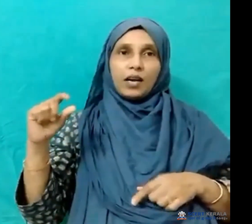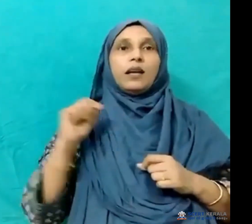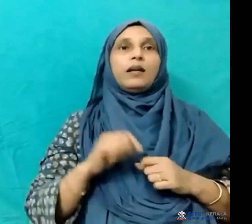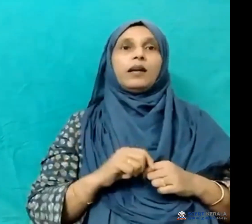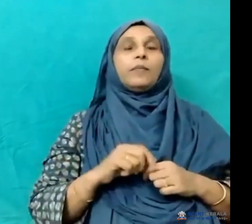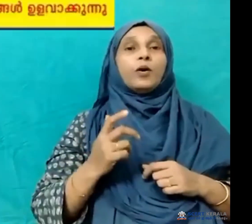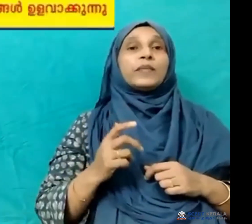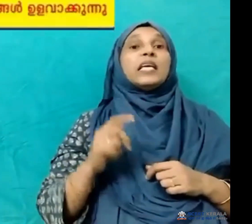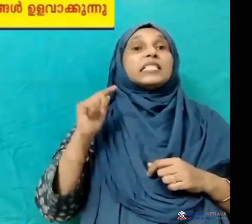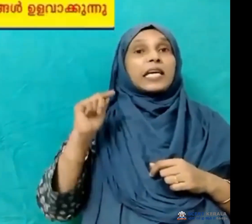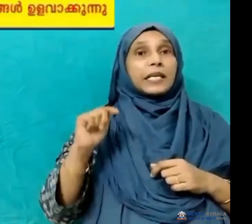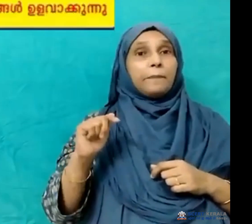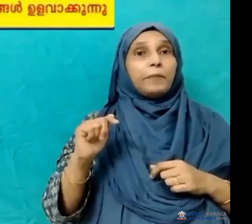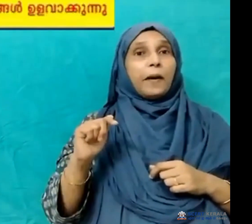ഇന്ദ്രിയാനുഭവങ്ങൾ. അപ്പോ സെറിബ്രം